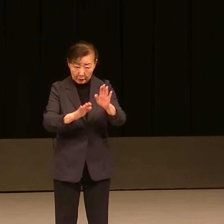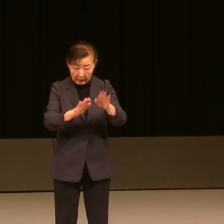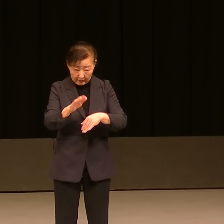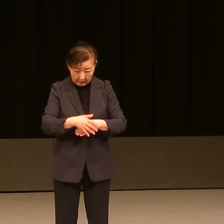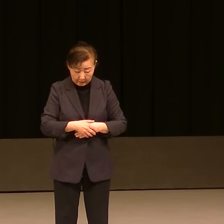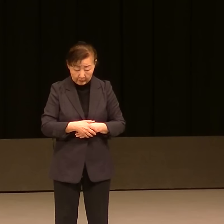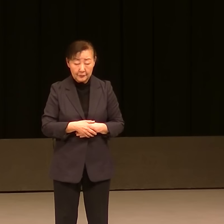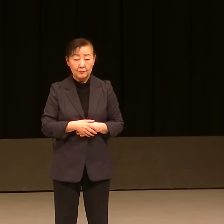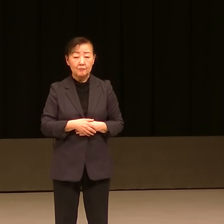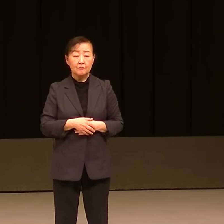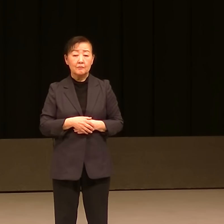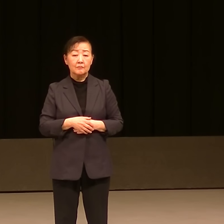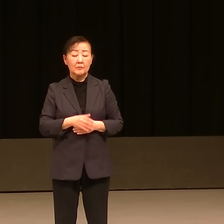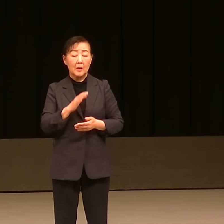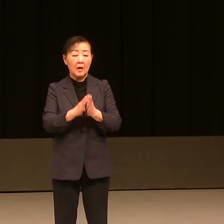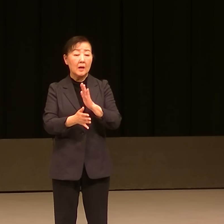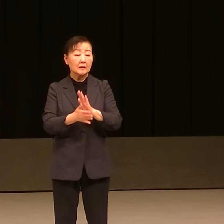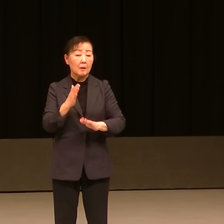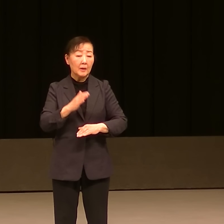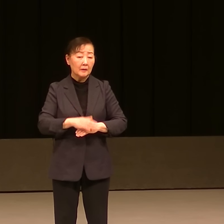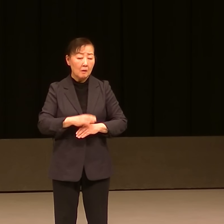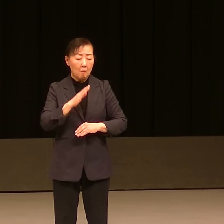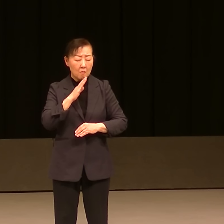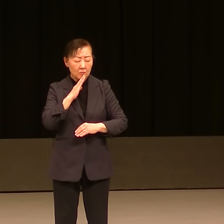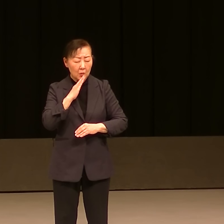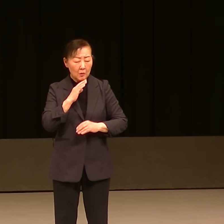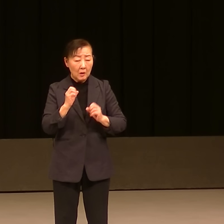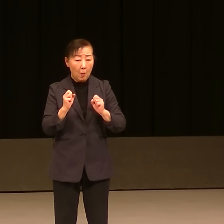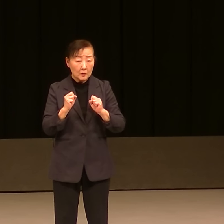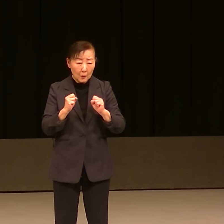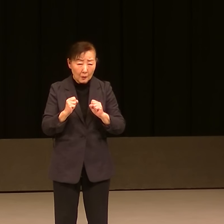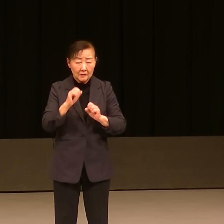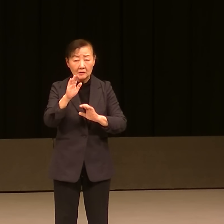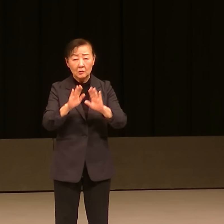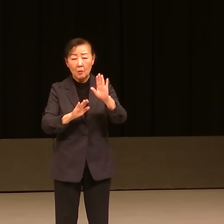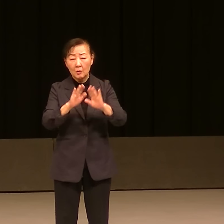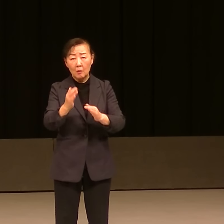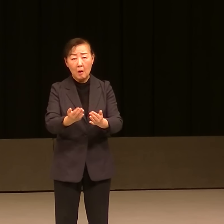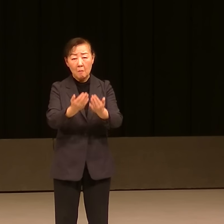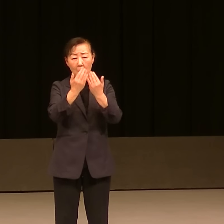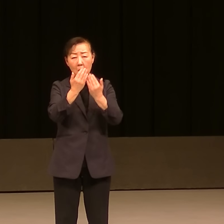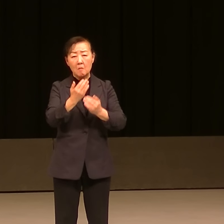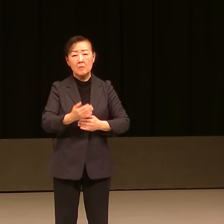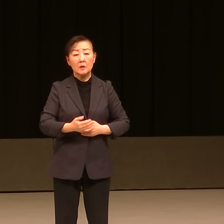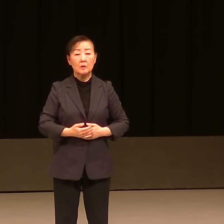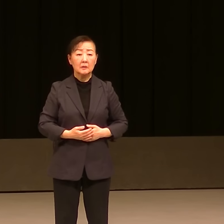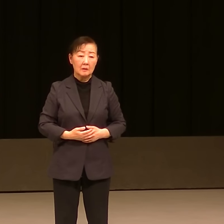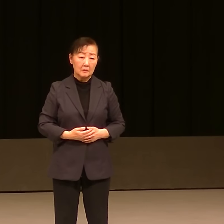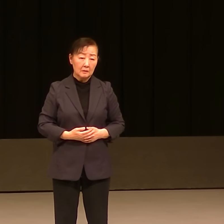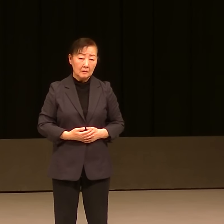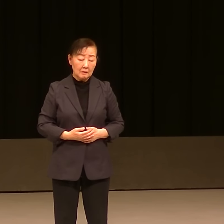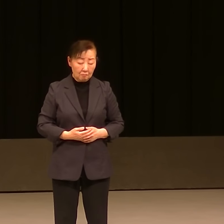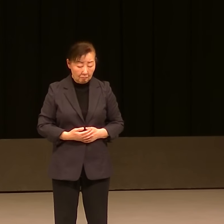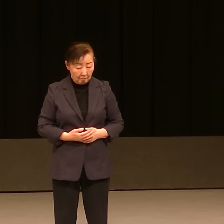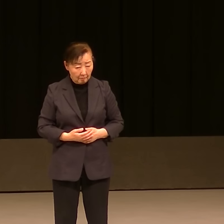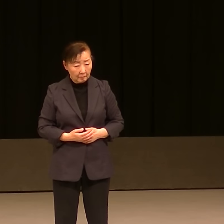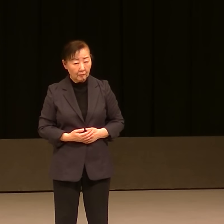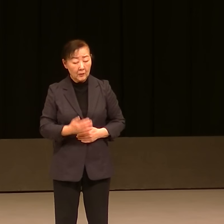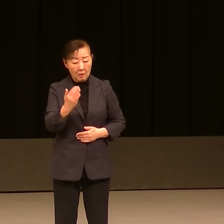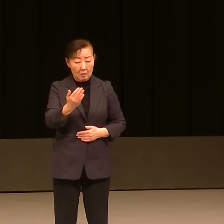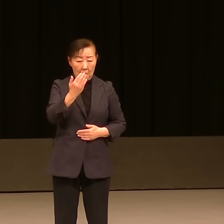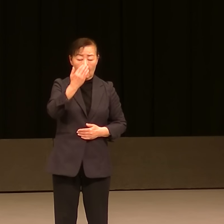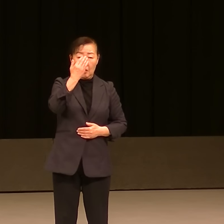ているわけでございまして、改めて本当に恐ろしい、状況がこの目の当たり、我々の、目の当たりに生きてい